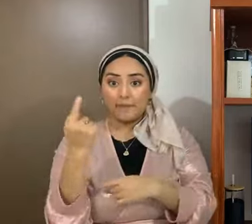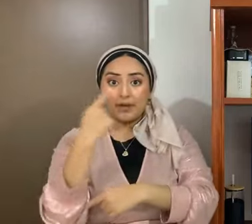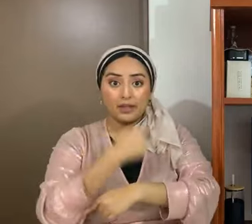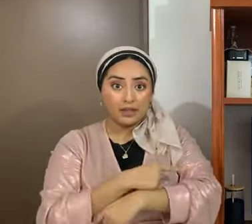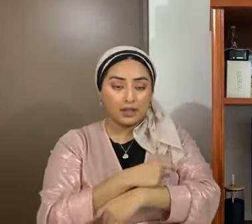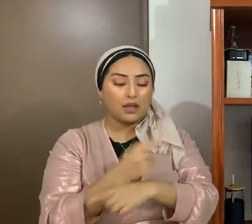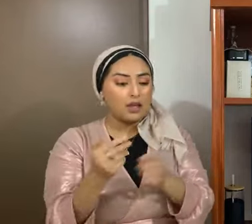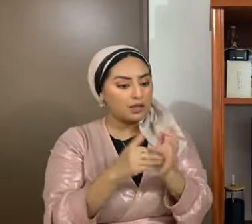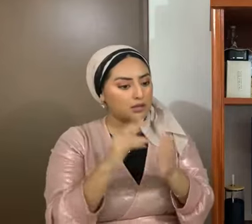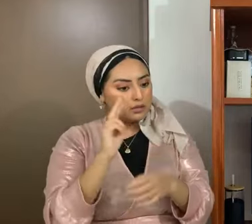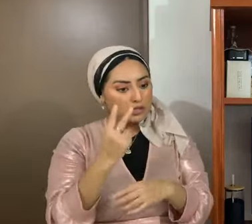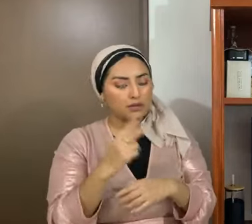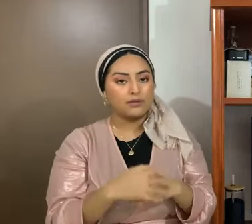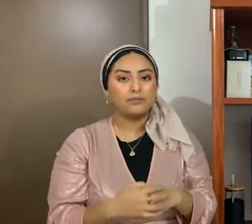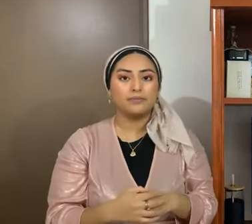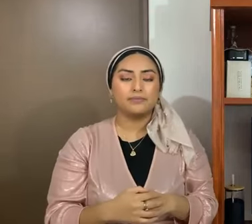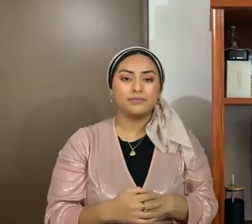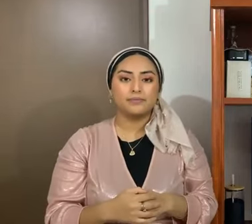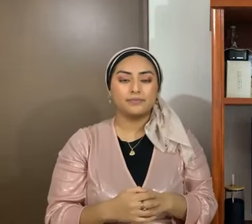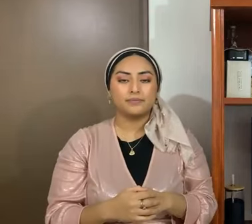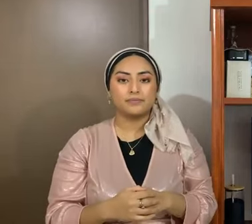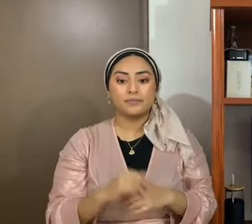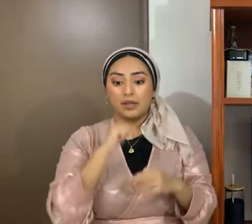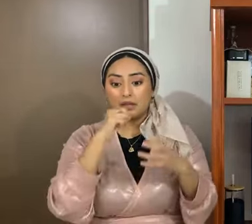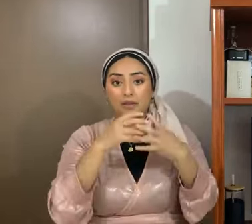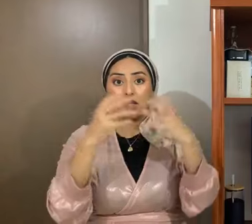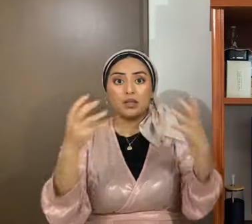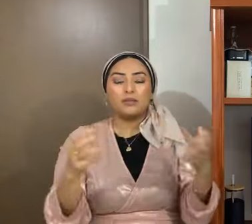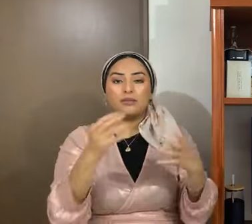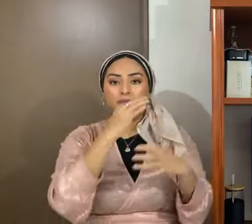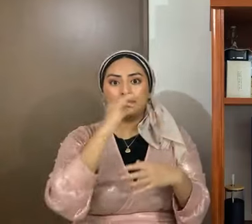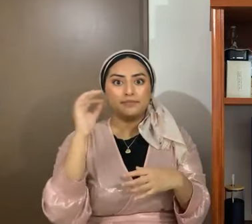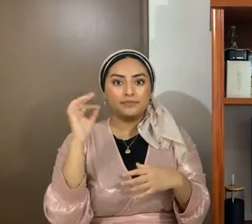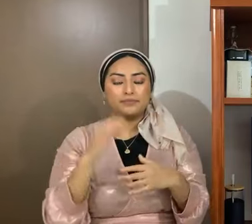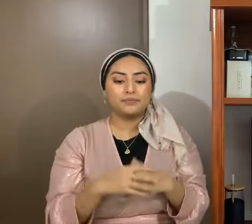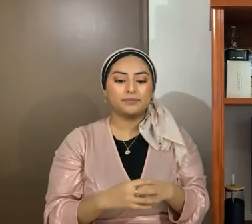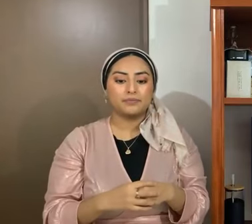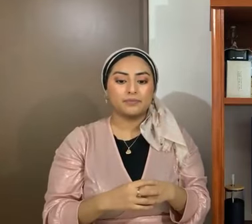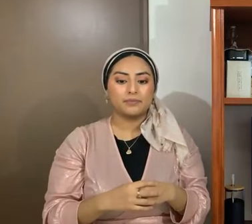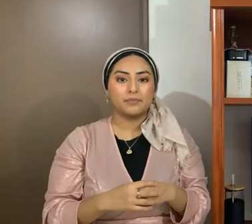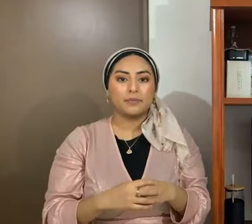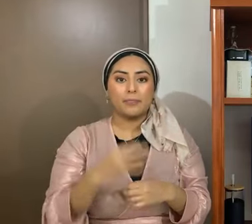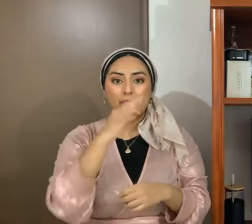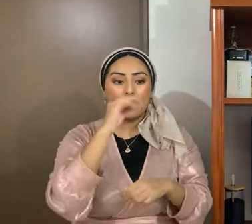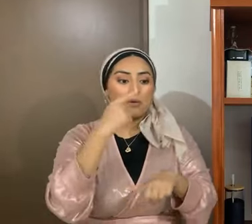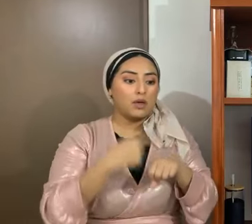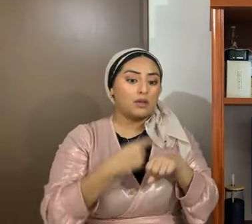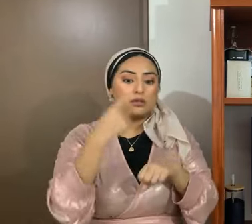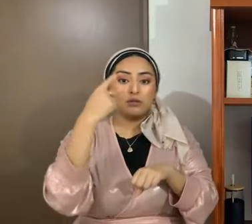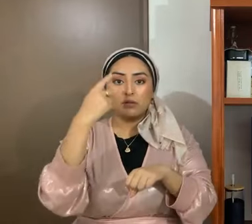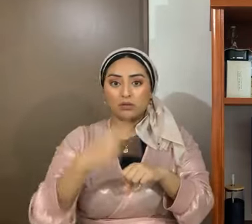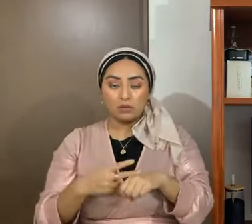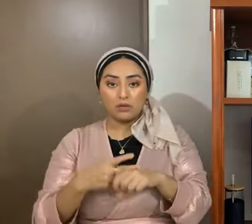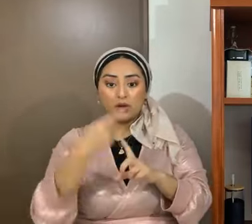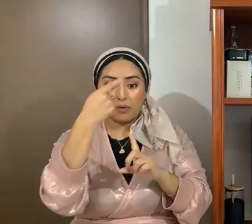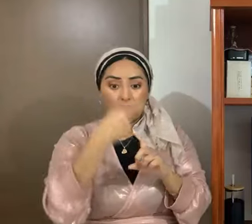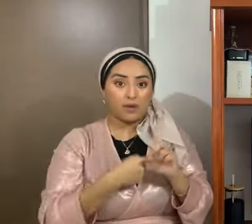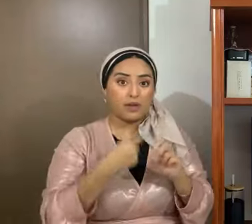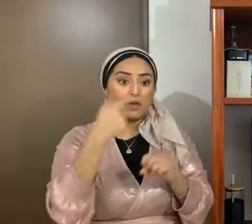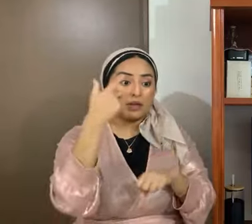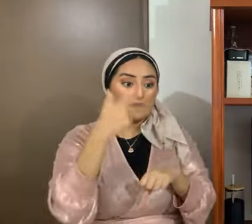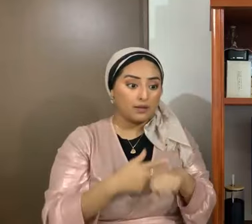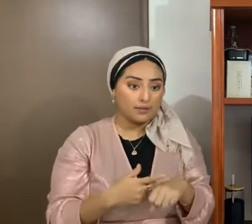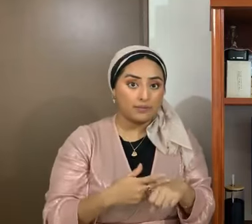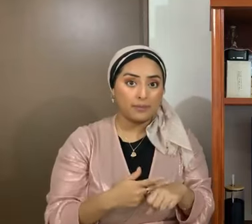día, ayuna 2. En el ayuno no se vayan a extender. Pues esos ayunos matan hambre. Ayuna 1 o 2 veces por semana, 3 veces